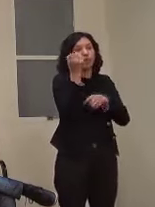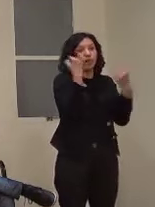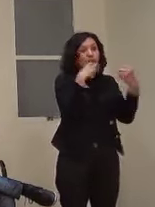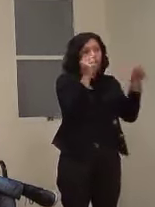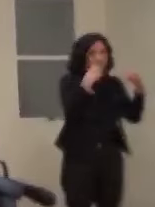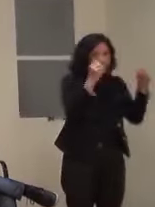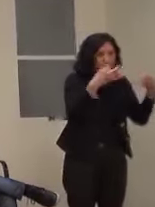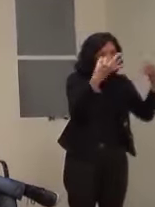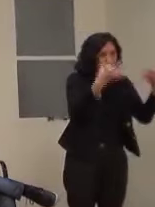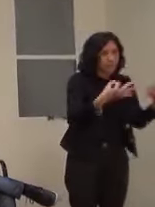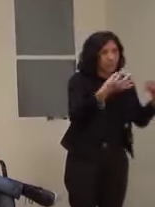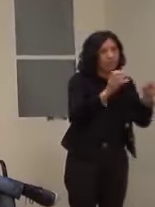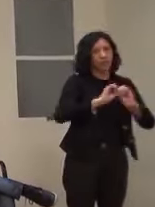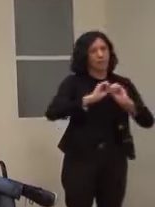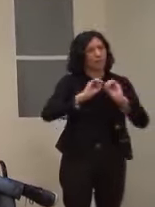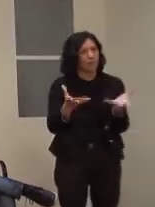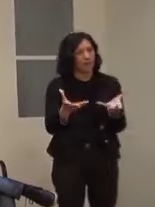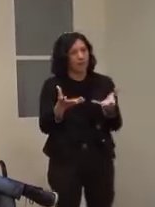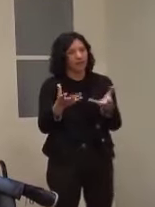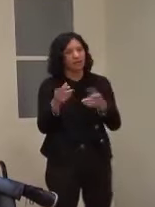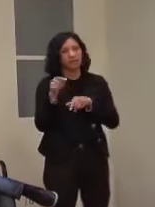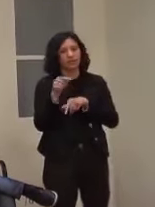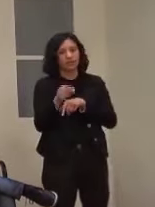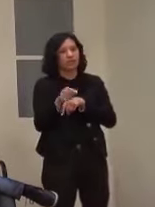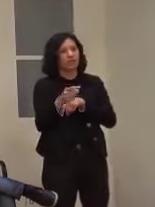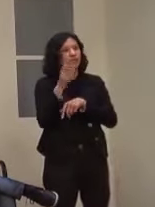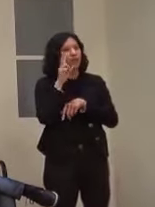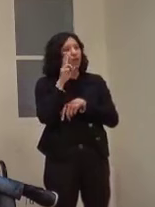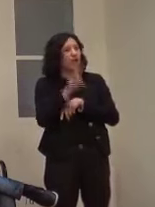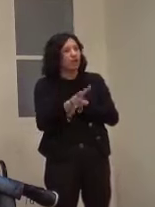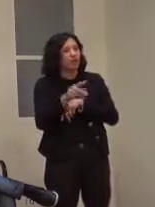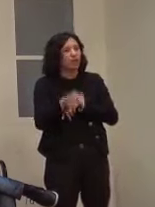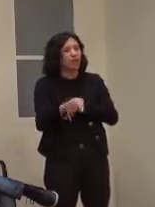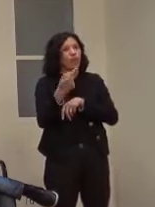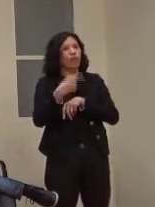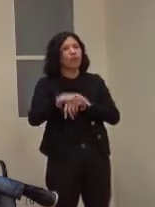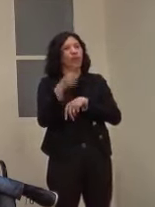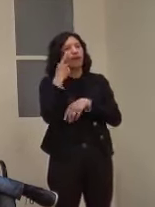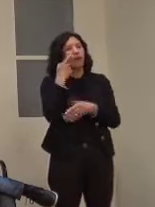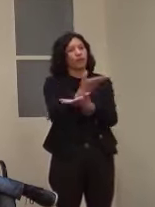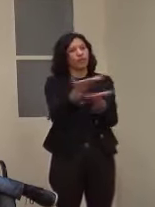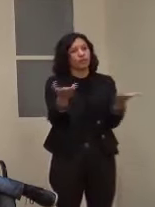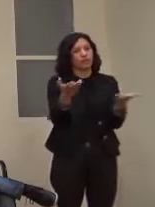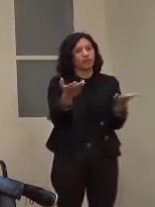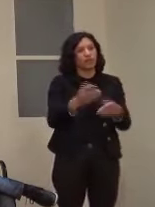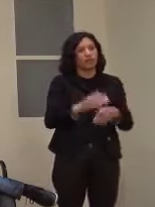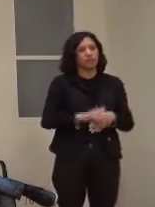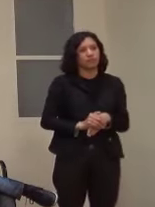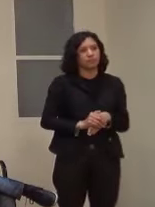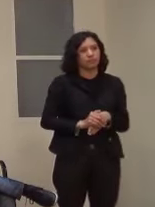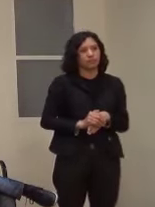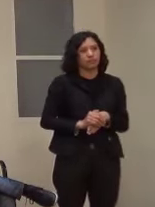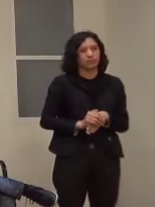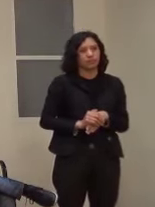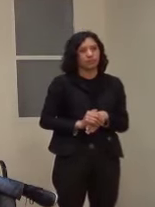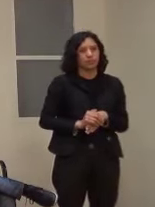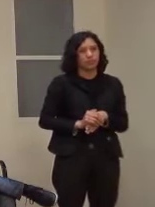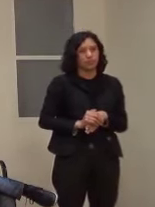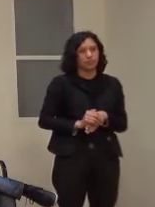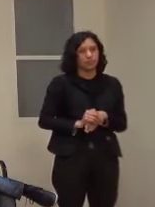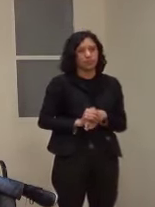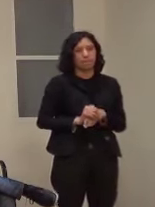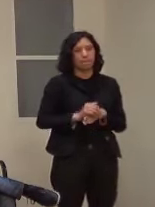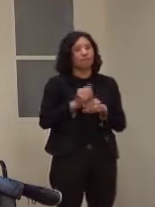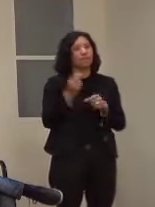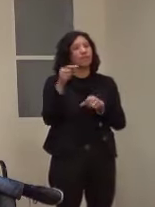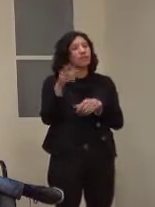de las malas para nosotros es que es una